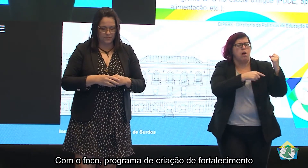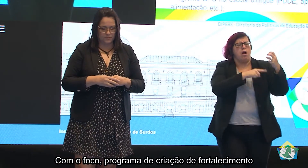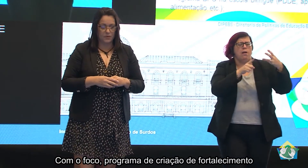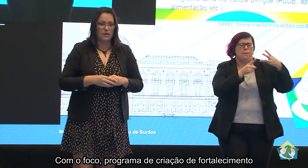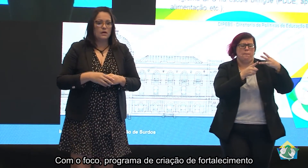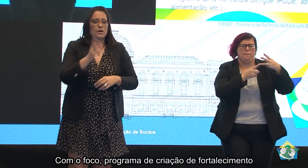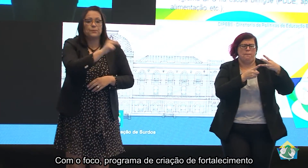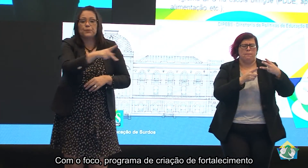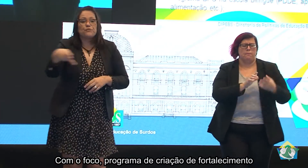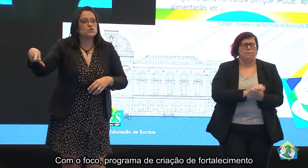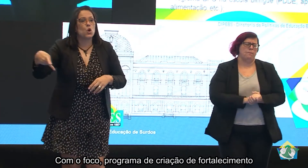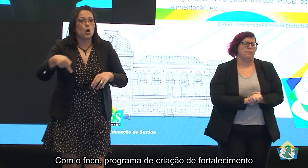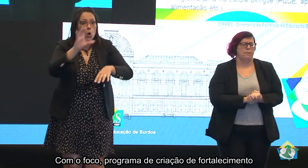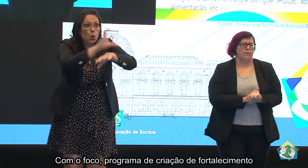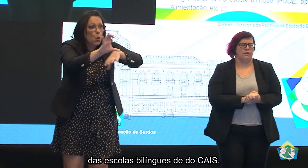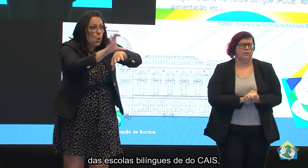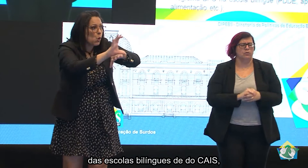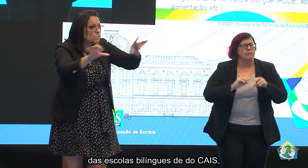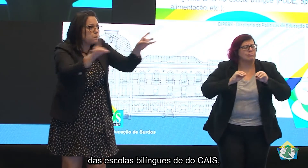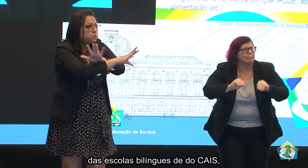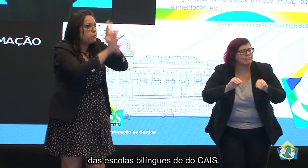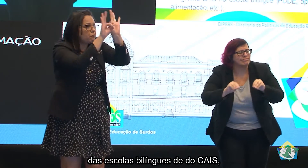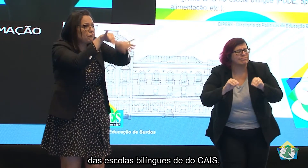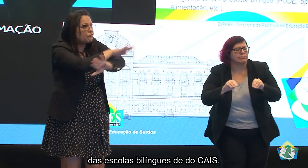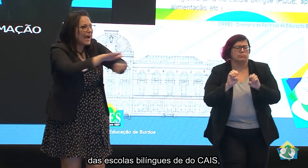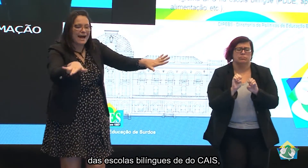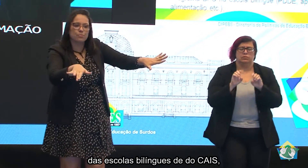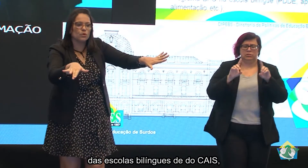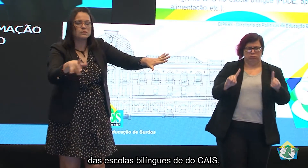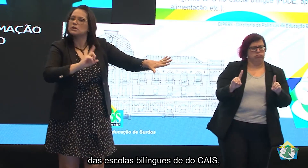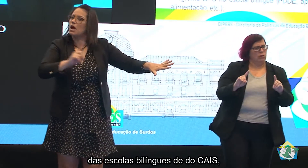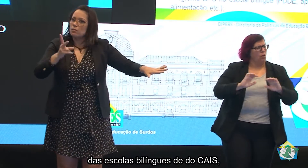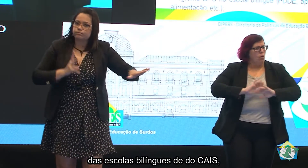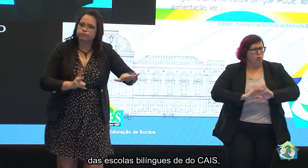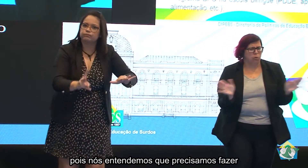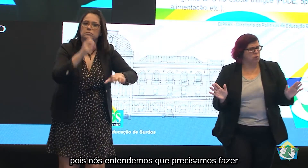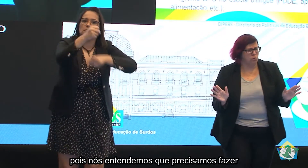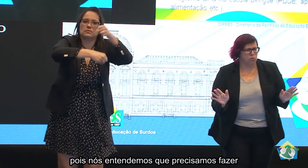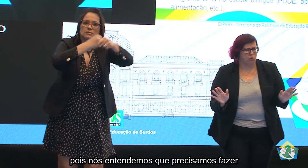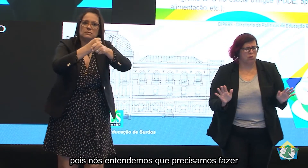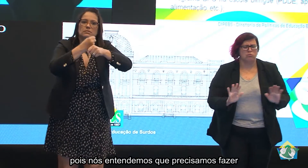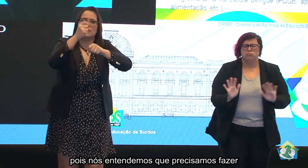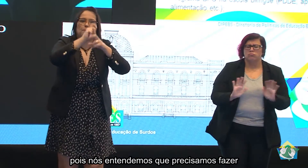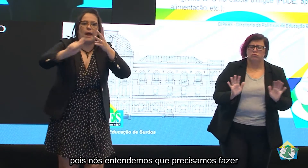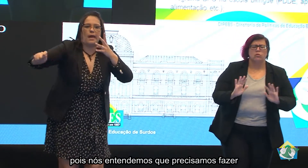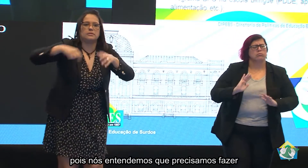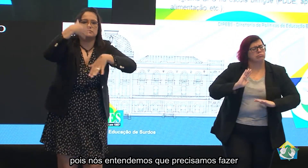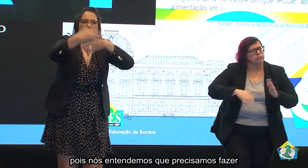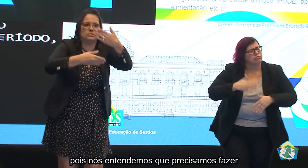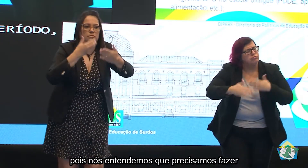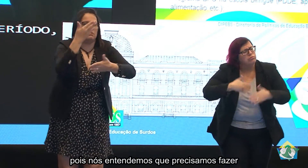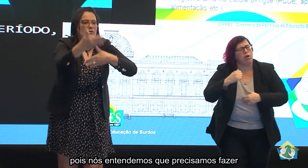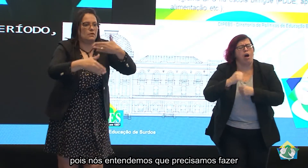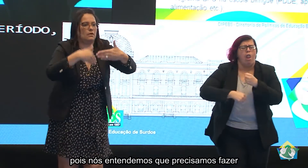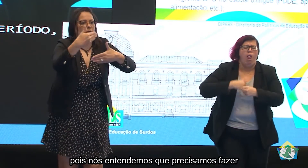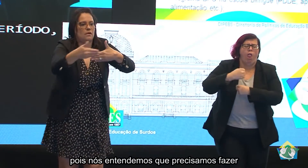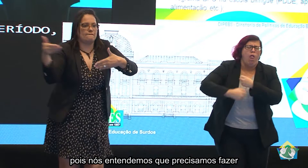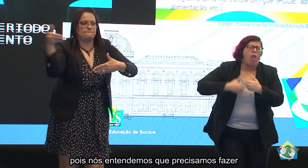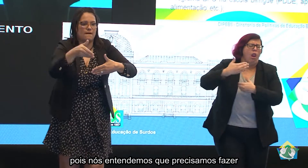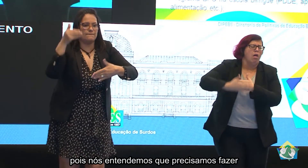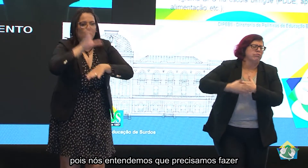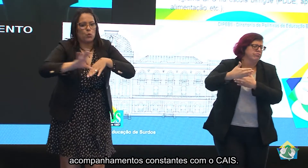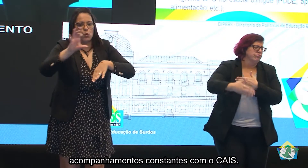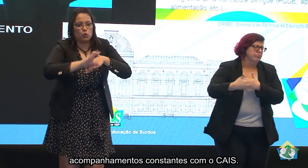o programa de criação, de fortalecimento das escolas bilíngues e do CAIS, porque nós entendemos que nós